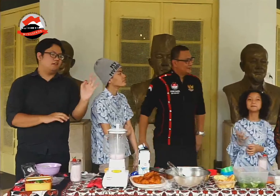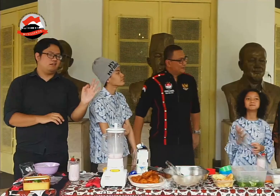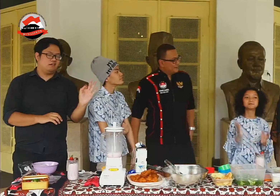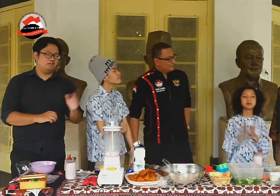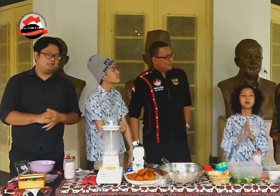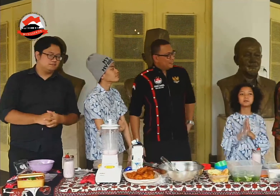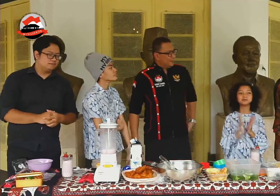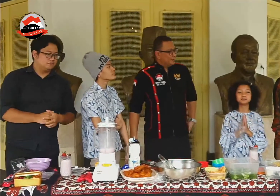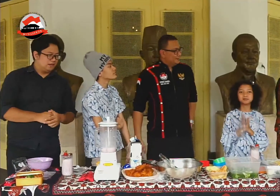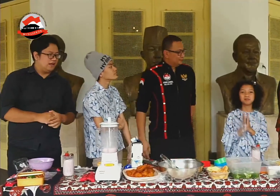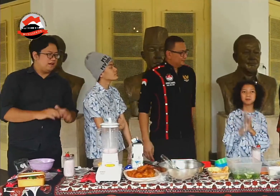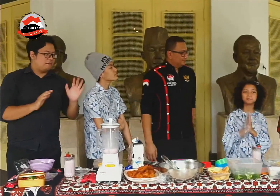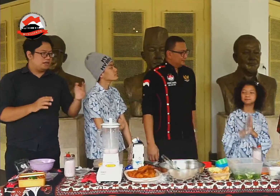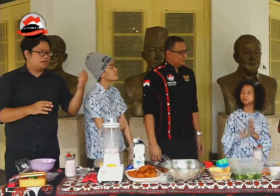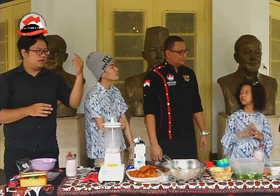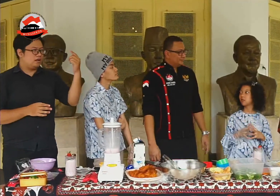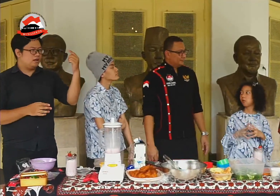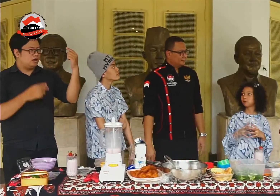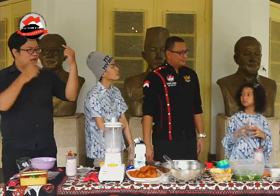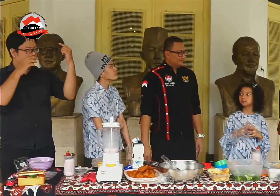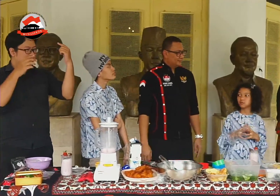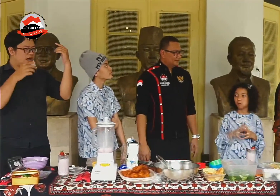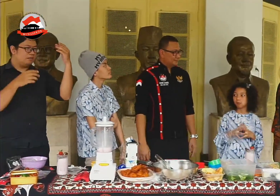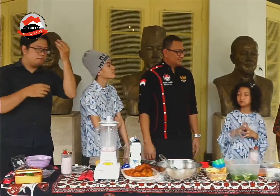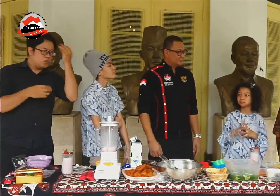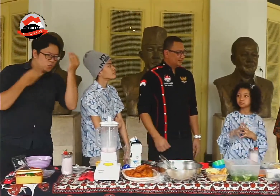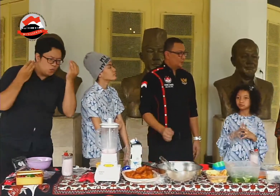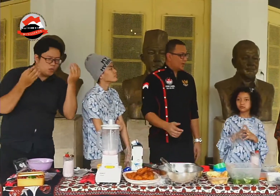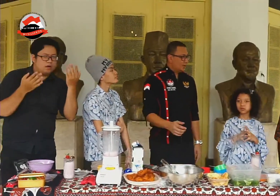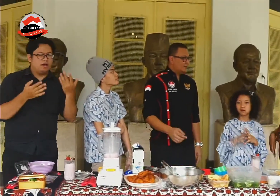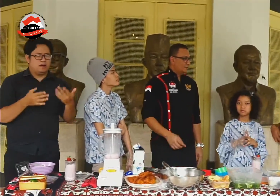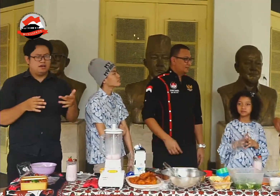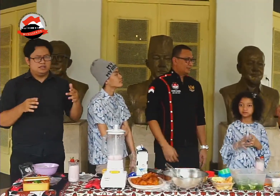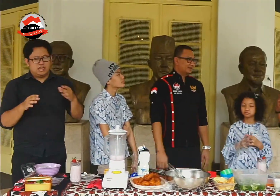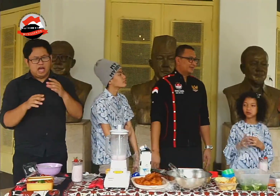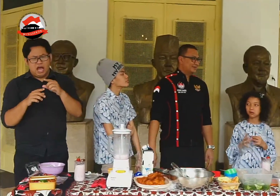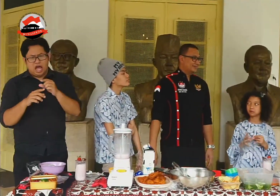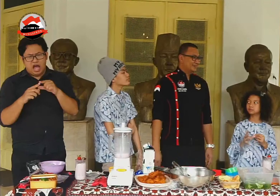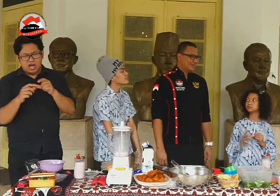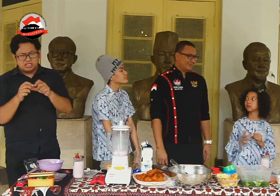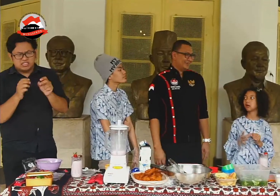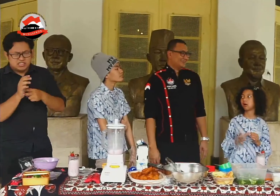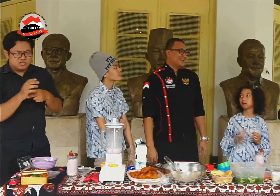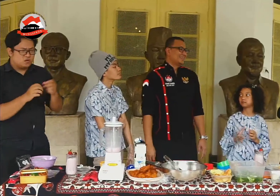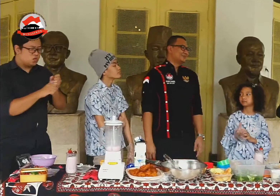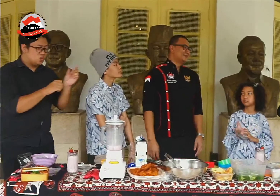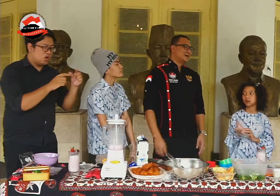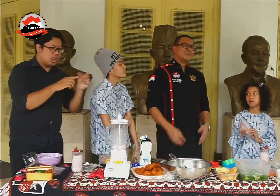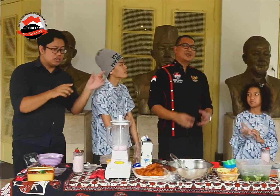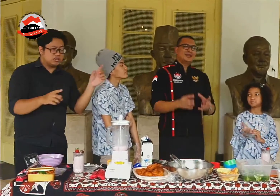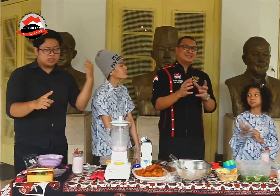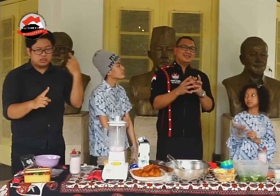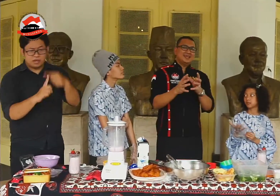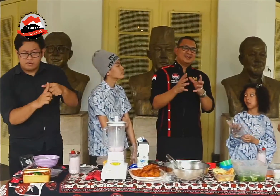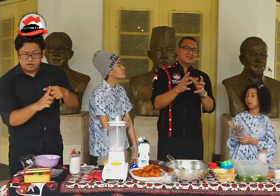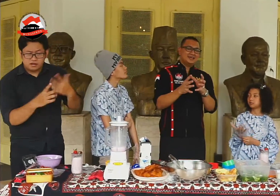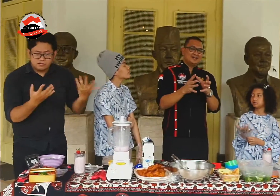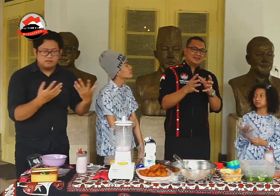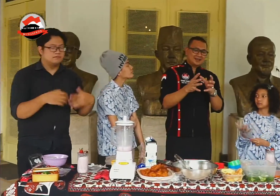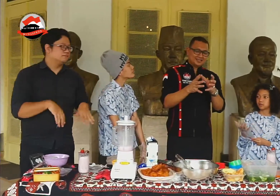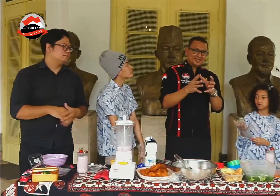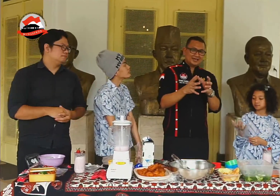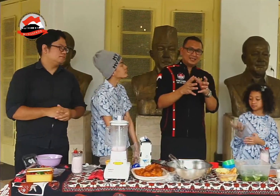yang salah kaprah kan biasanya keasinan nih tambah gula. Karena dipikir asin sama gula tuh kan ini malah ya. Nanti jadi